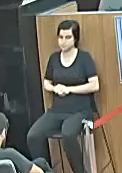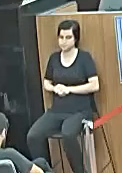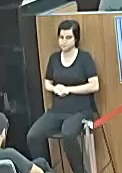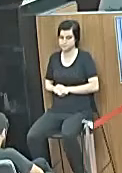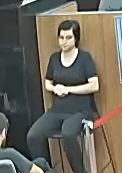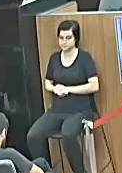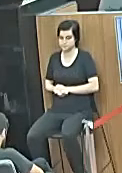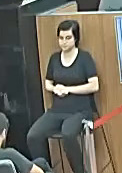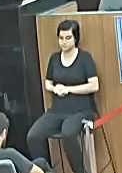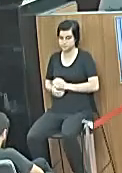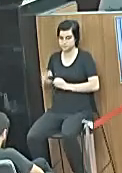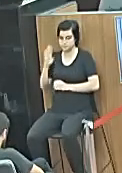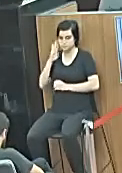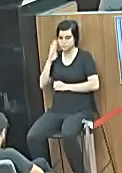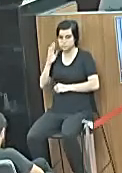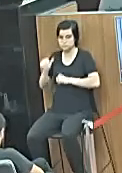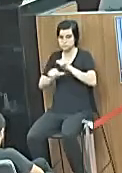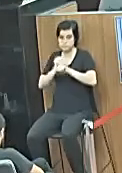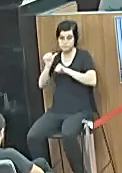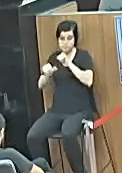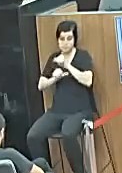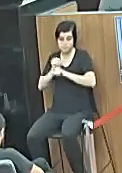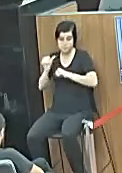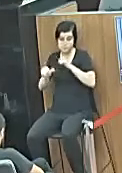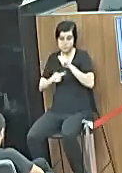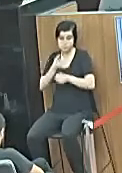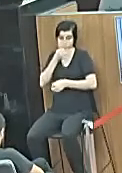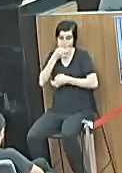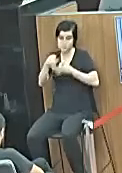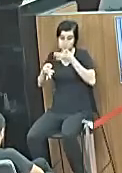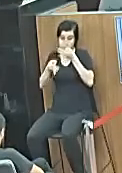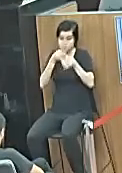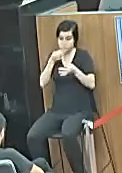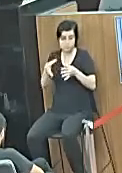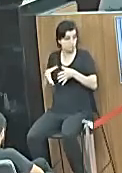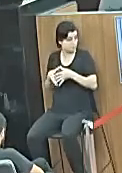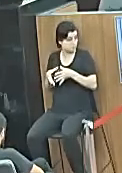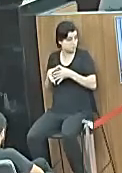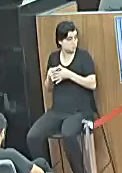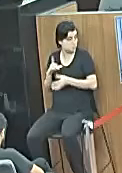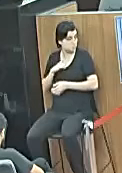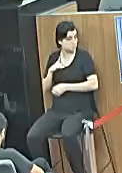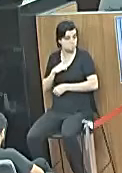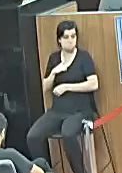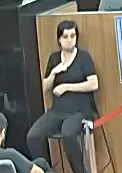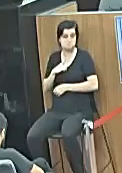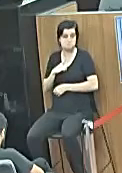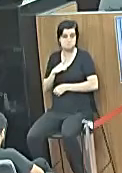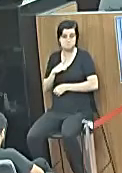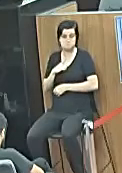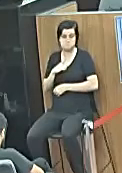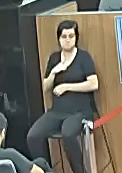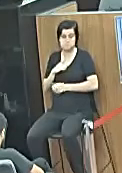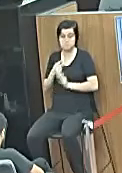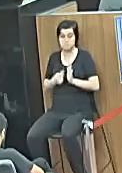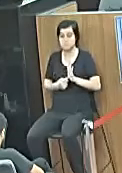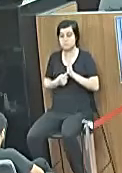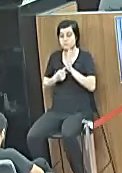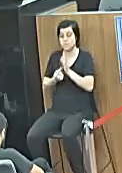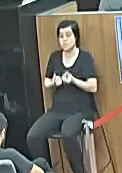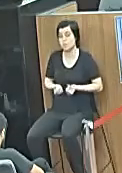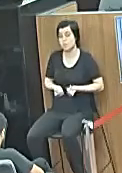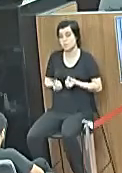as principais alterações sugeridas pelo grupo foram apontar recursos e